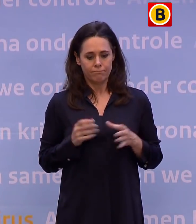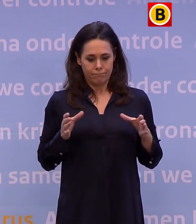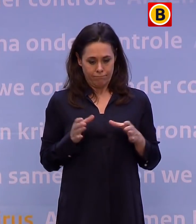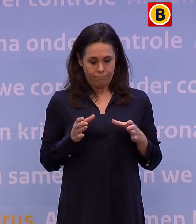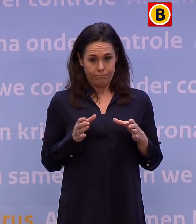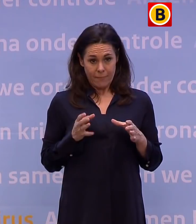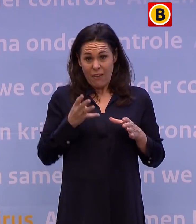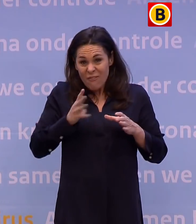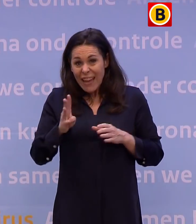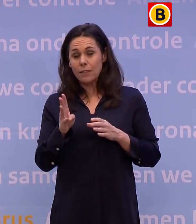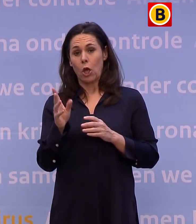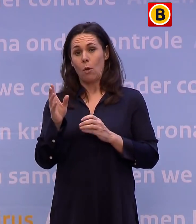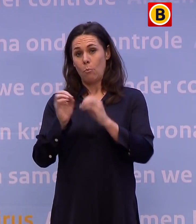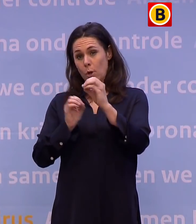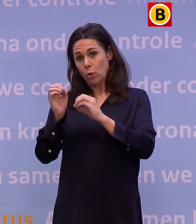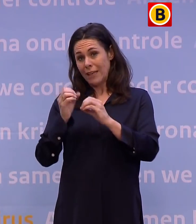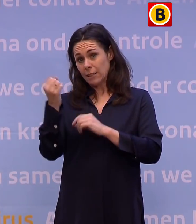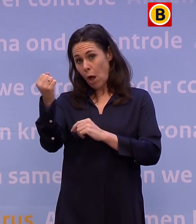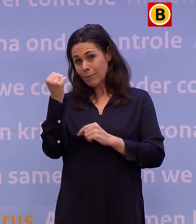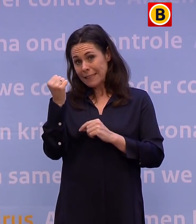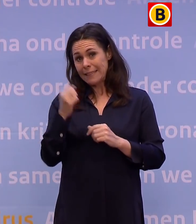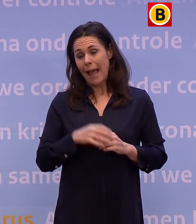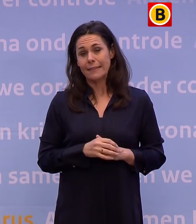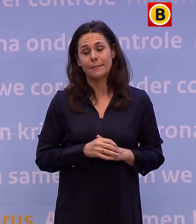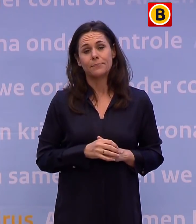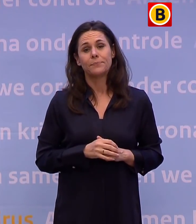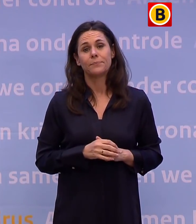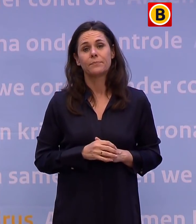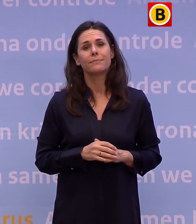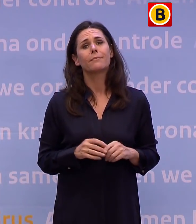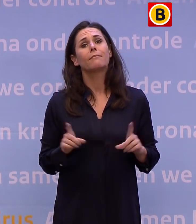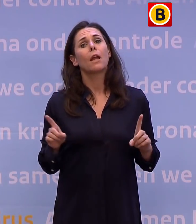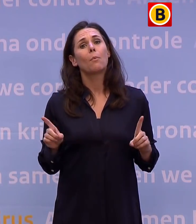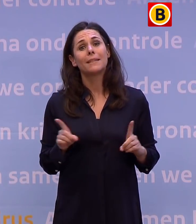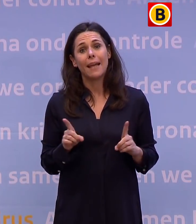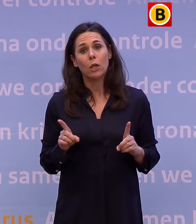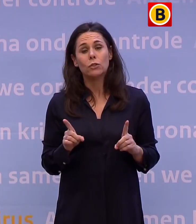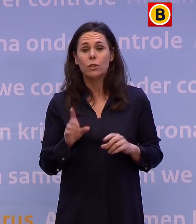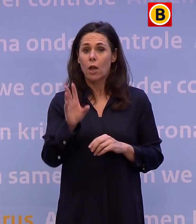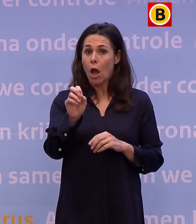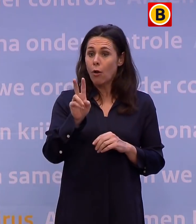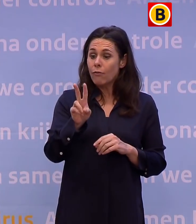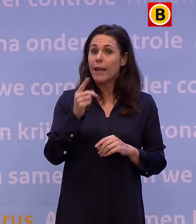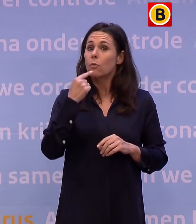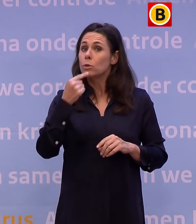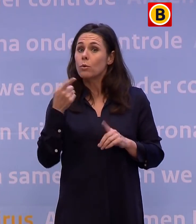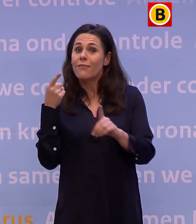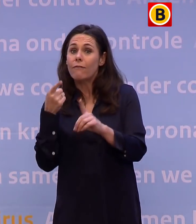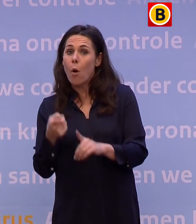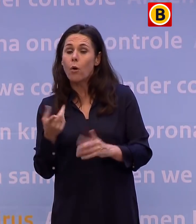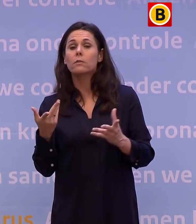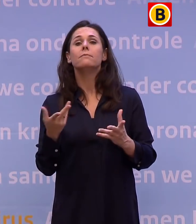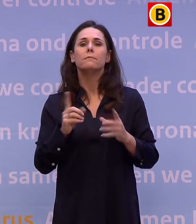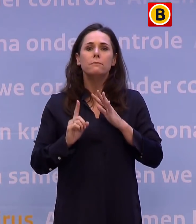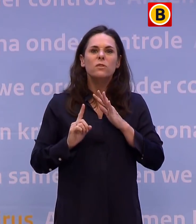40% van de capaciteit zoals we eerder aankondigden. Dat betekent dat het OV alleen is bedoeld voor